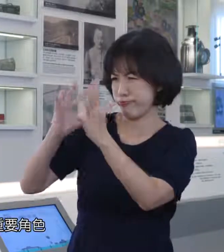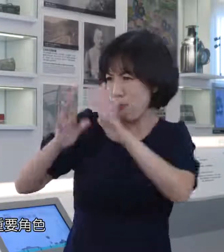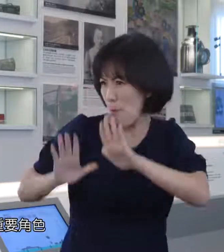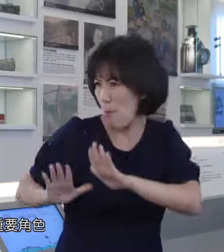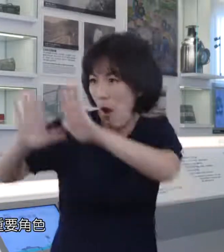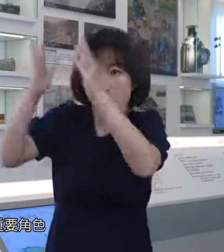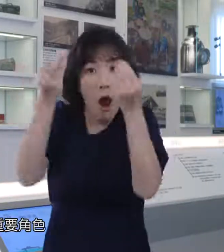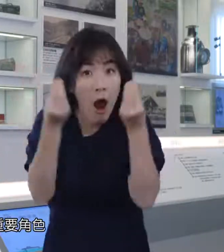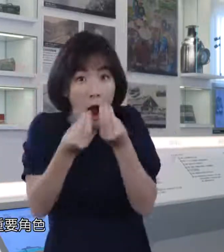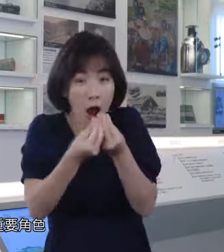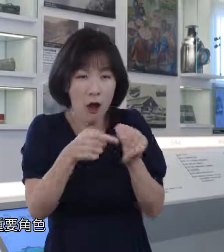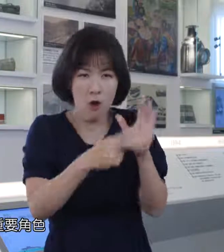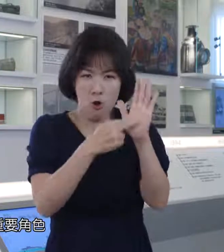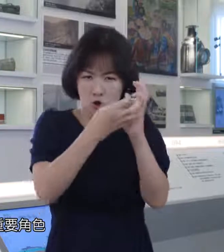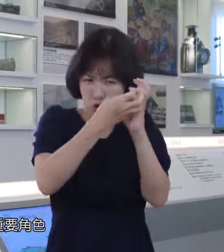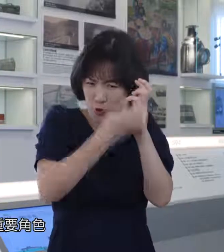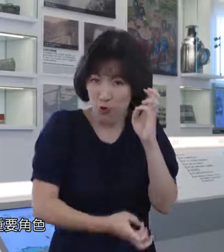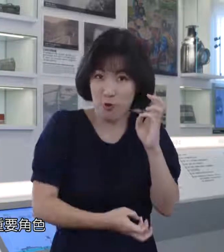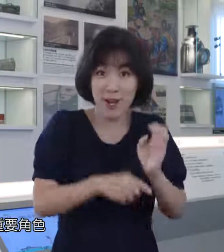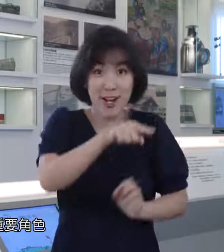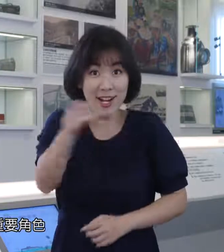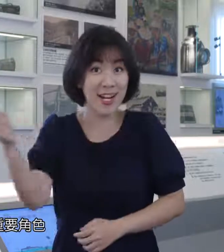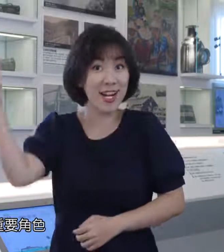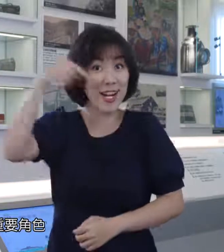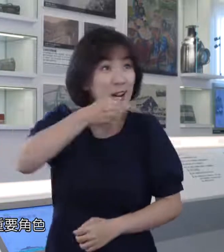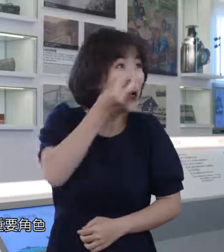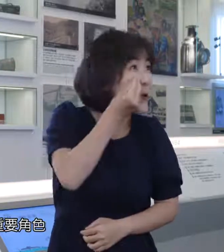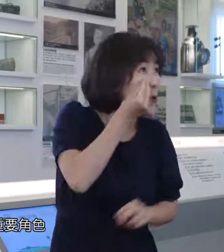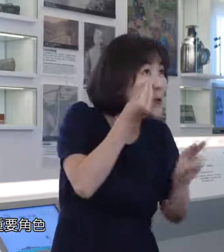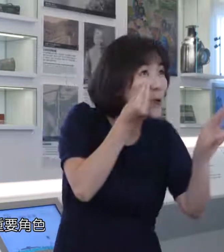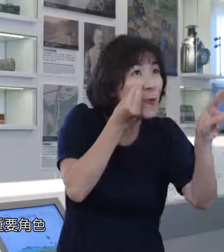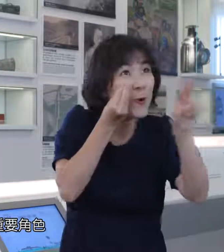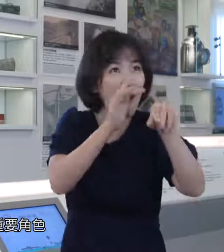及铁道在现代化发展所扮演的重要角色。